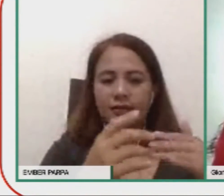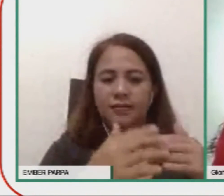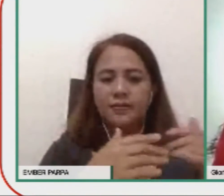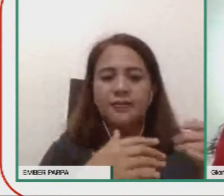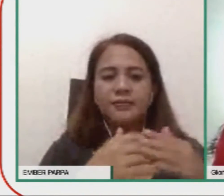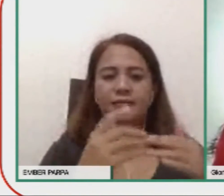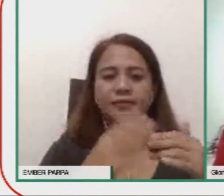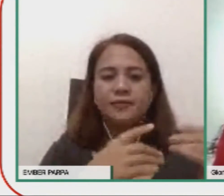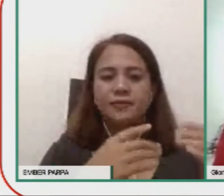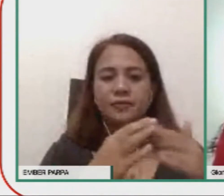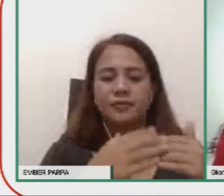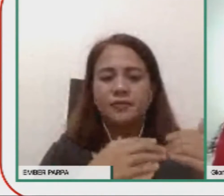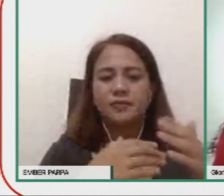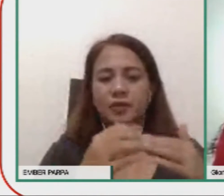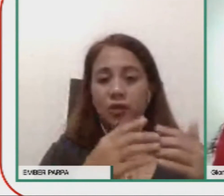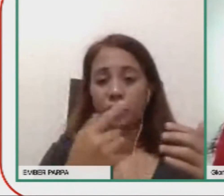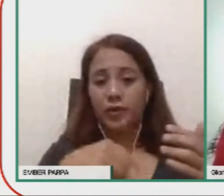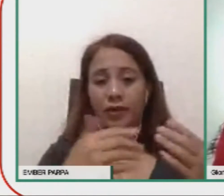meron kami,